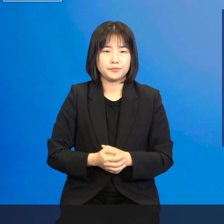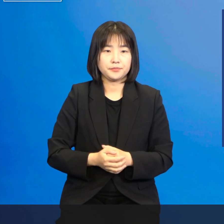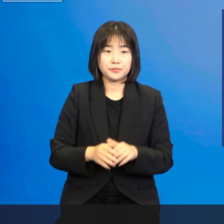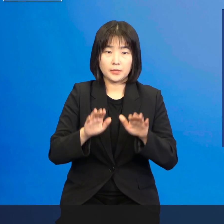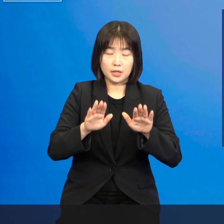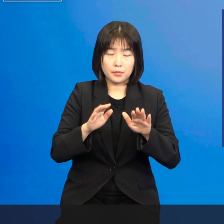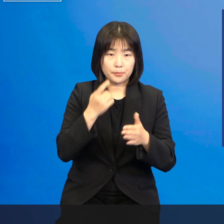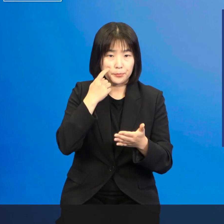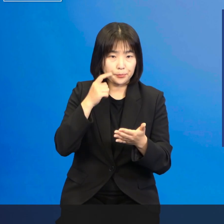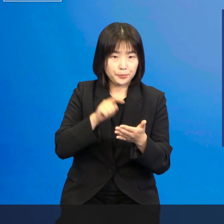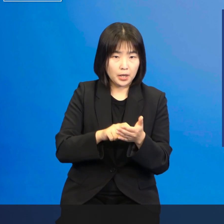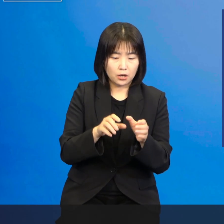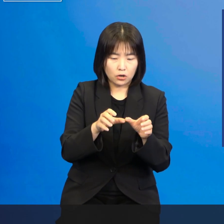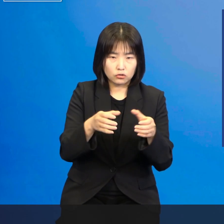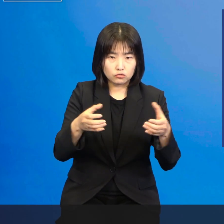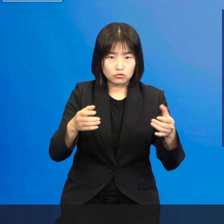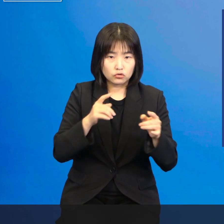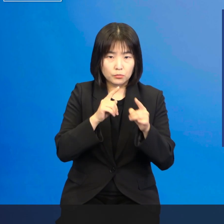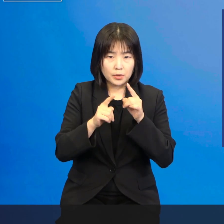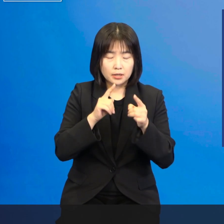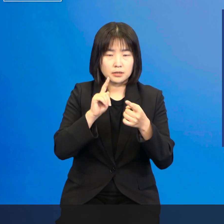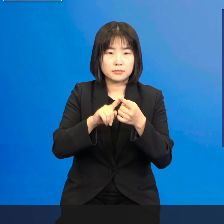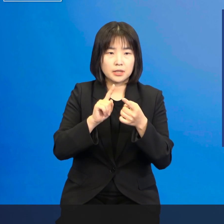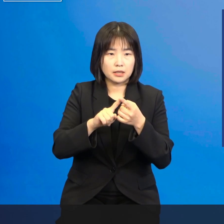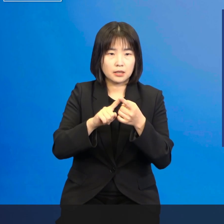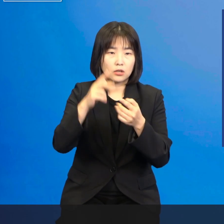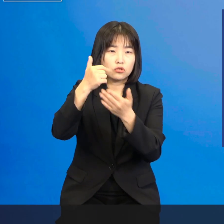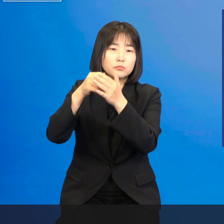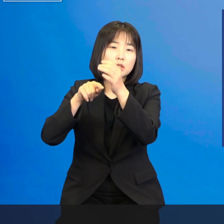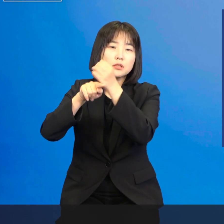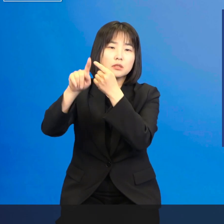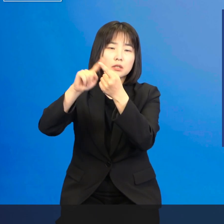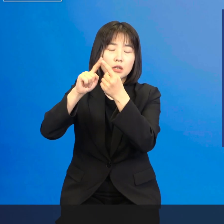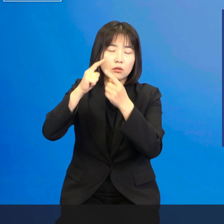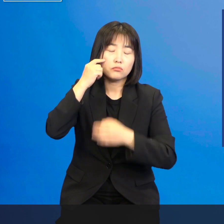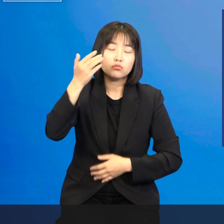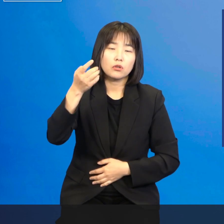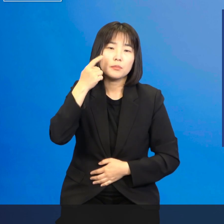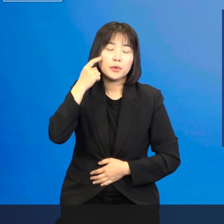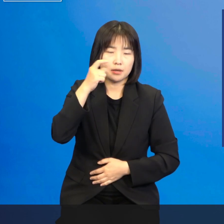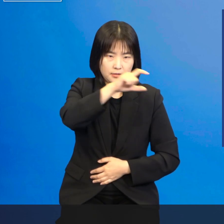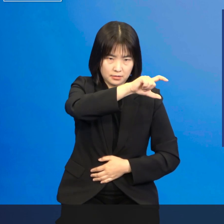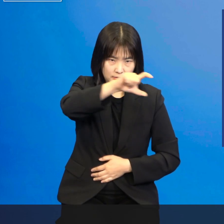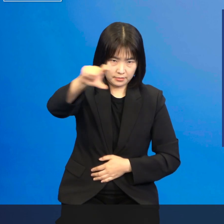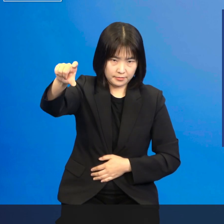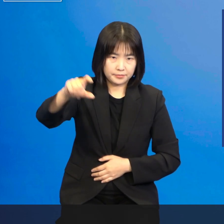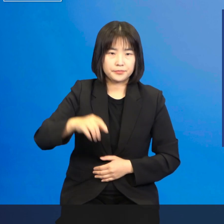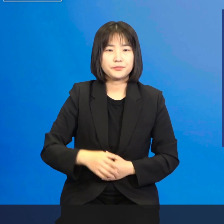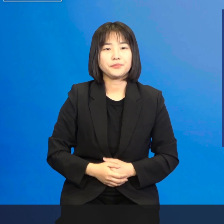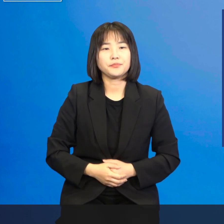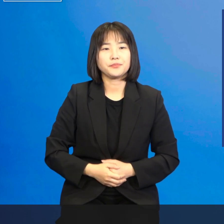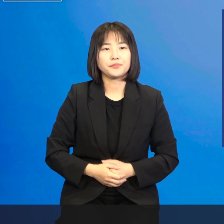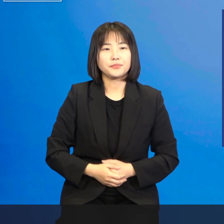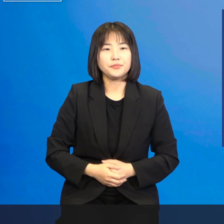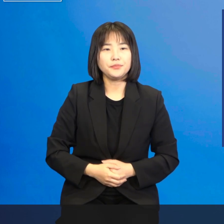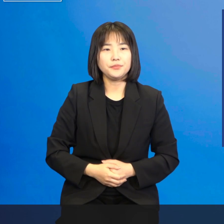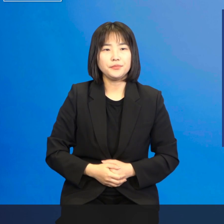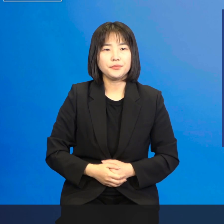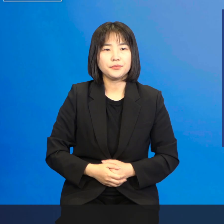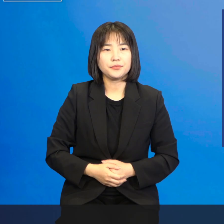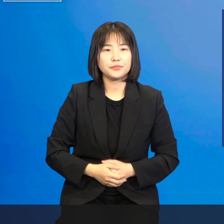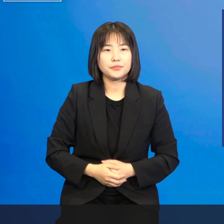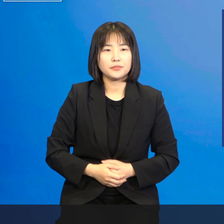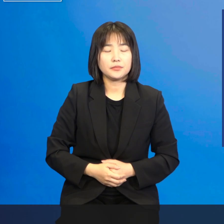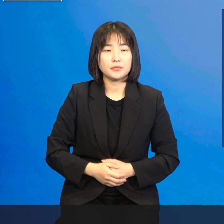있는 백성을 대신하여 이번에 발견된 이 두루마리의 말씀에 관하여 주님의 뜻을 여쭈어 보도록